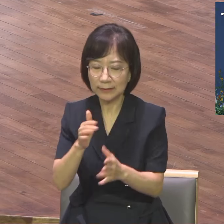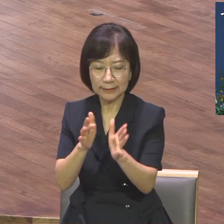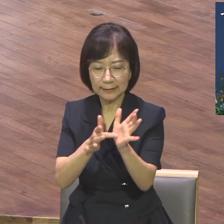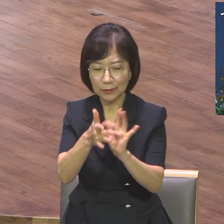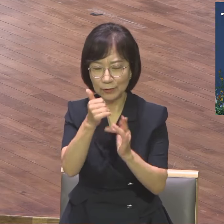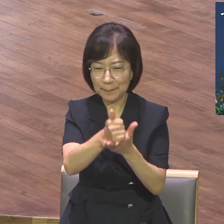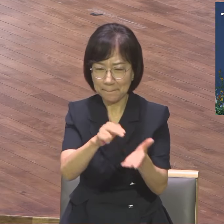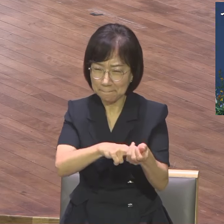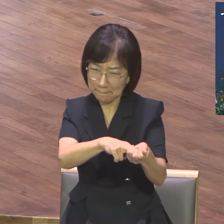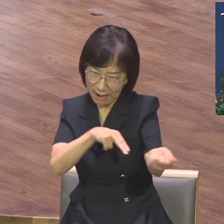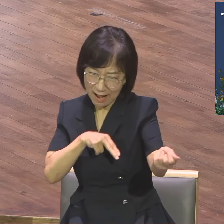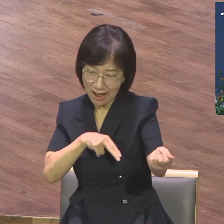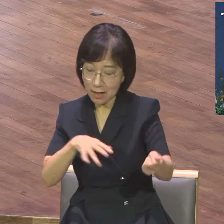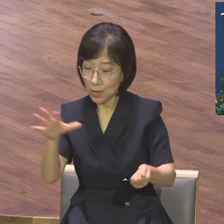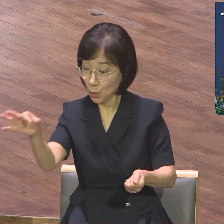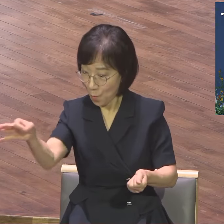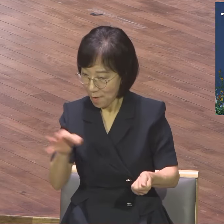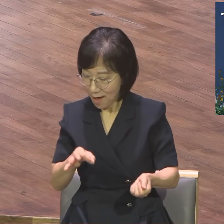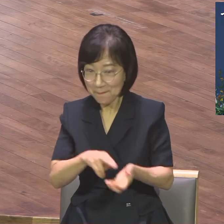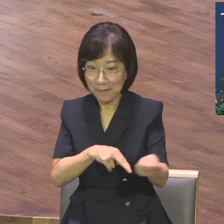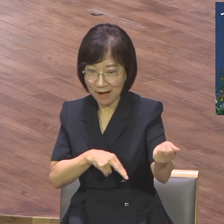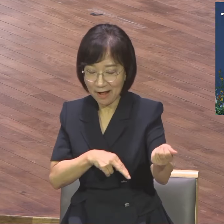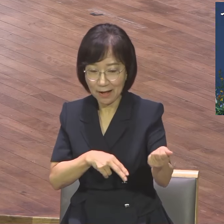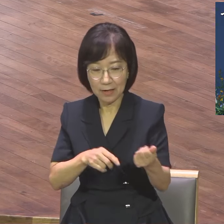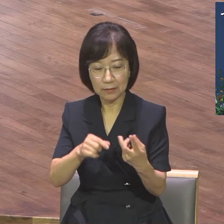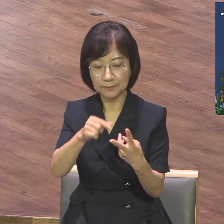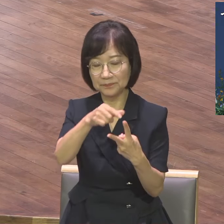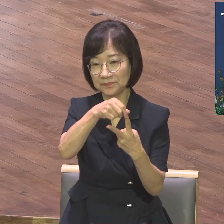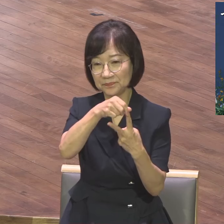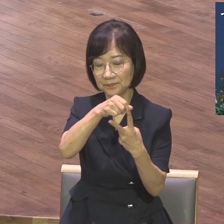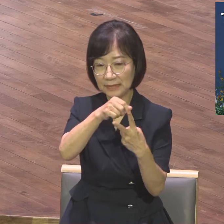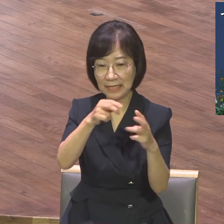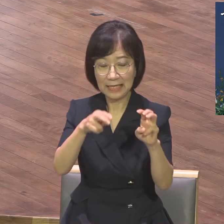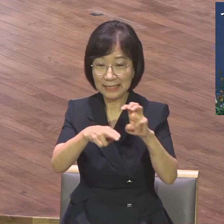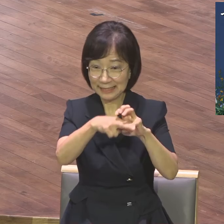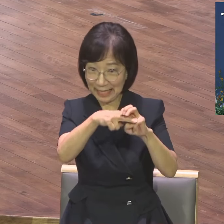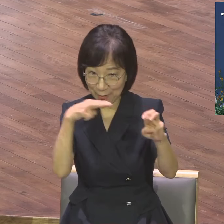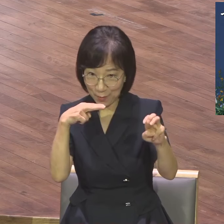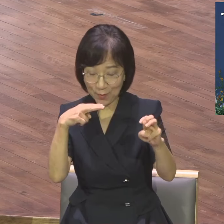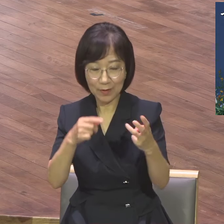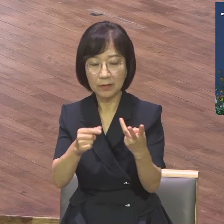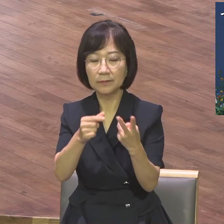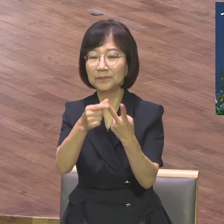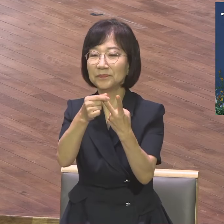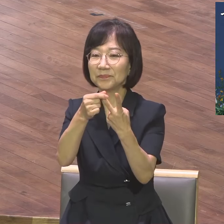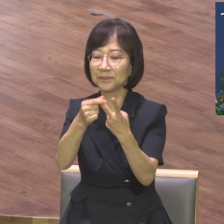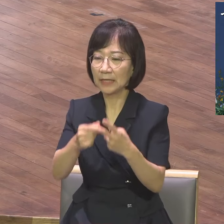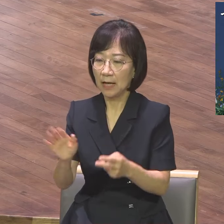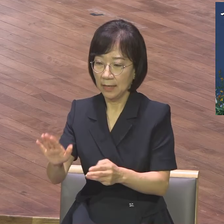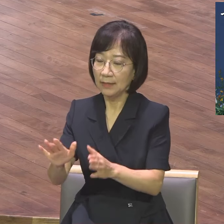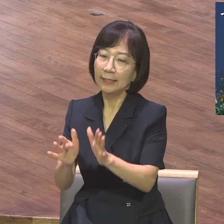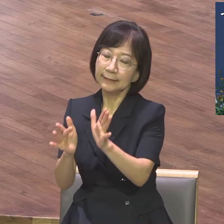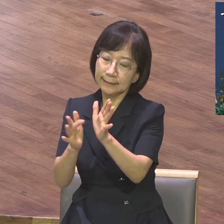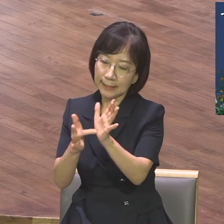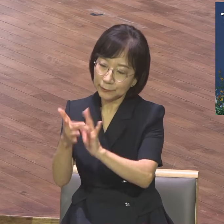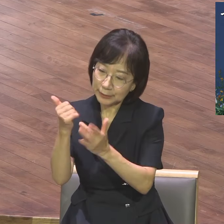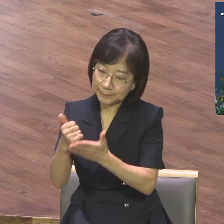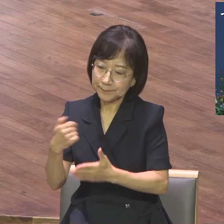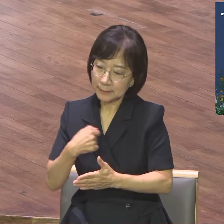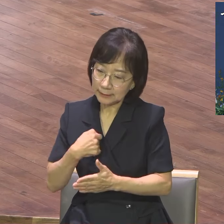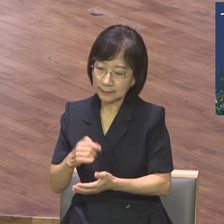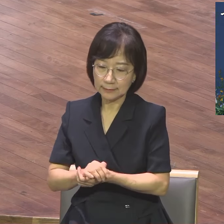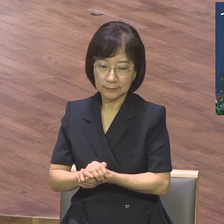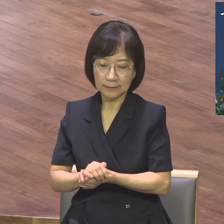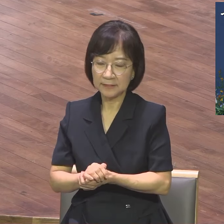가룟 유다와 어떤 상황에서도 예수님과 함께 죽을지언정 예수님을 부인하지